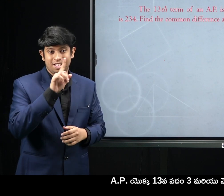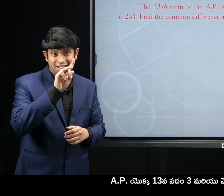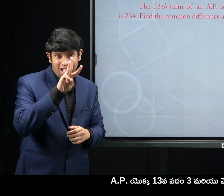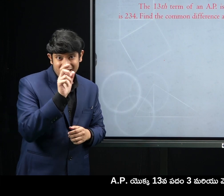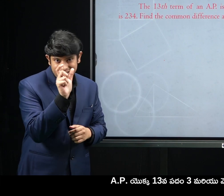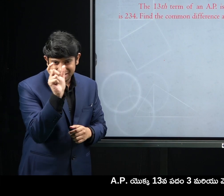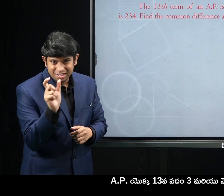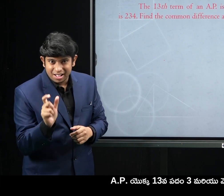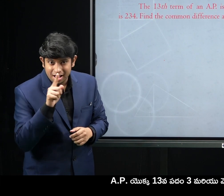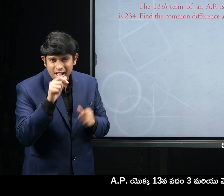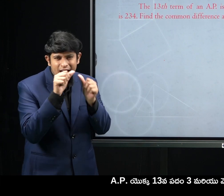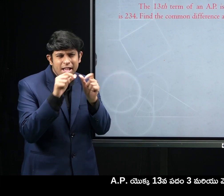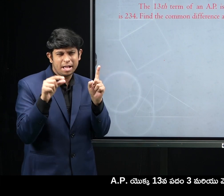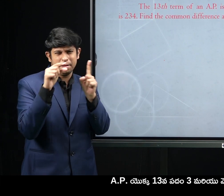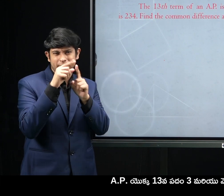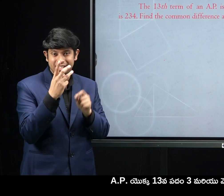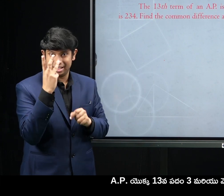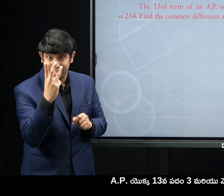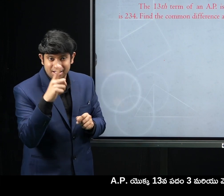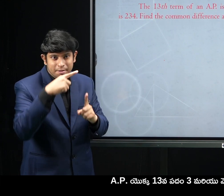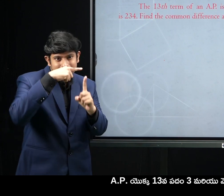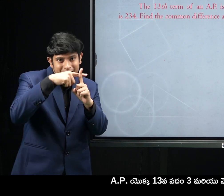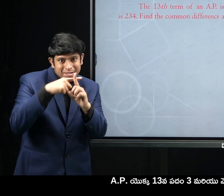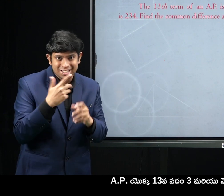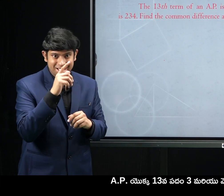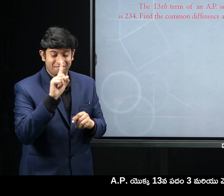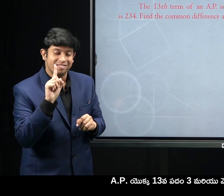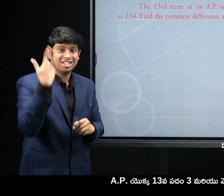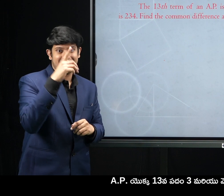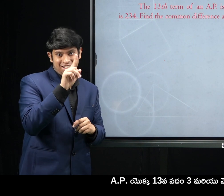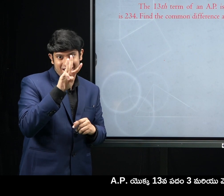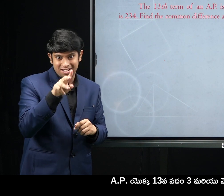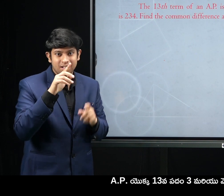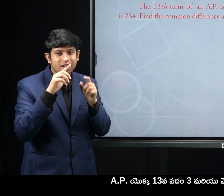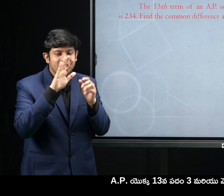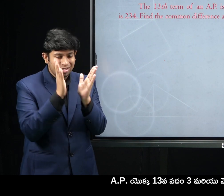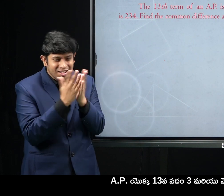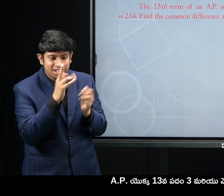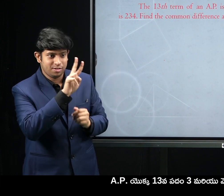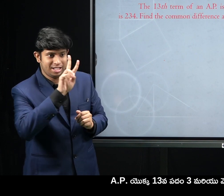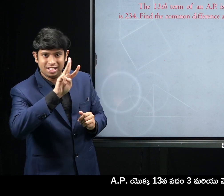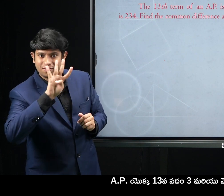ఏపీ యొక్క 13వ పదం 3 మరియు మొదటి 13 పదాల మొత్తం 234.